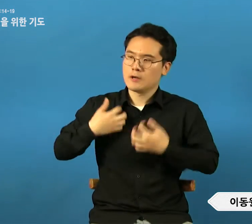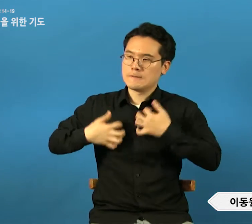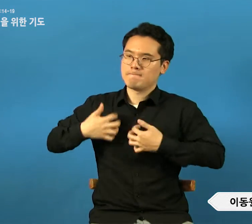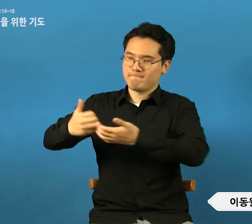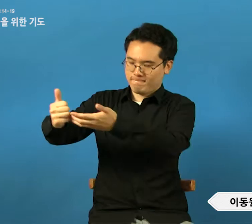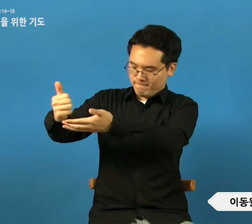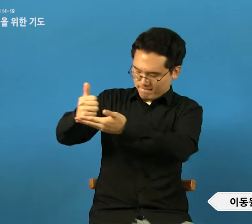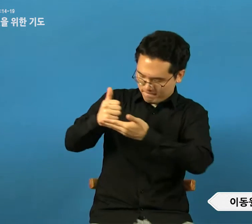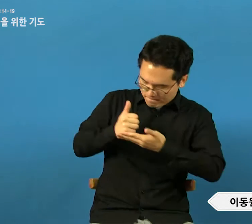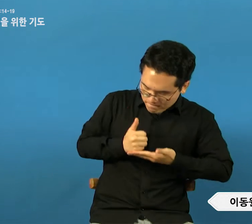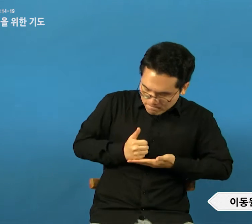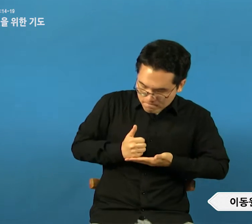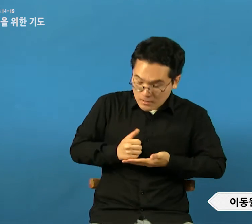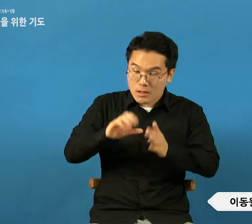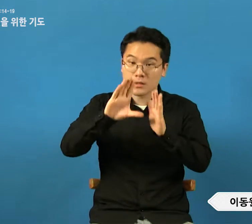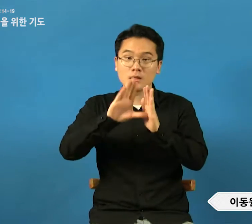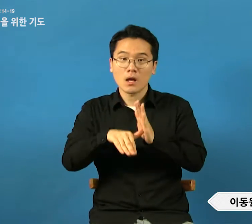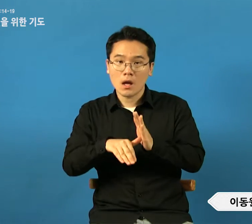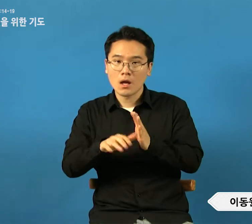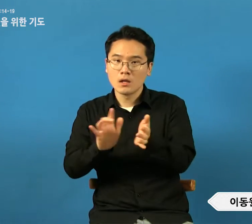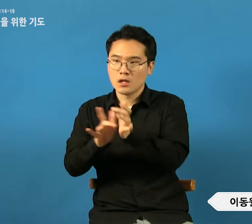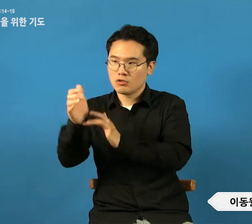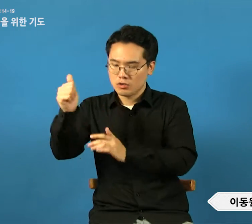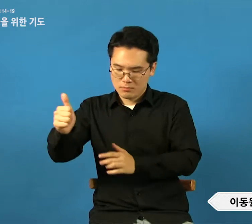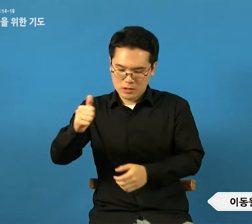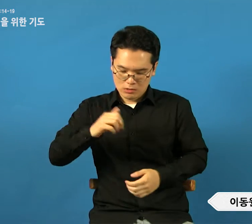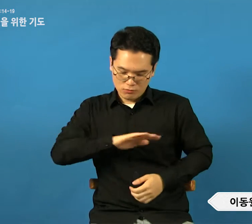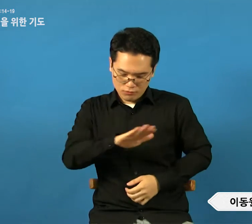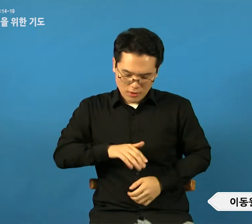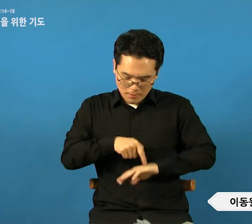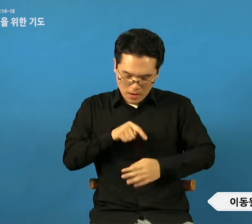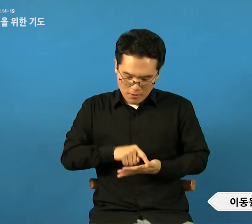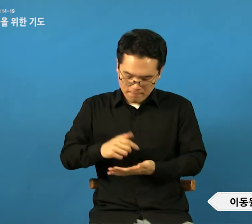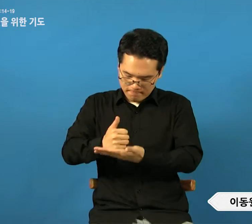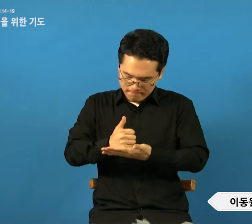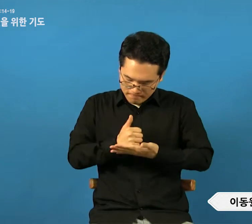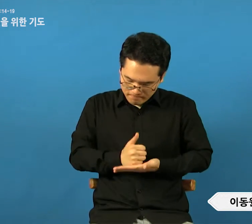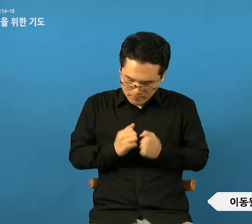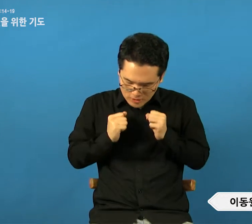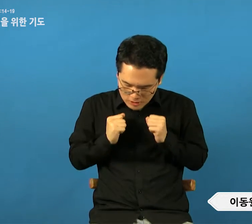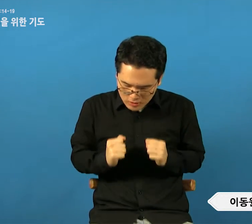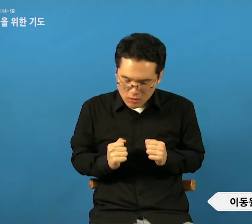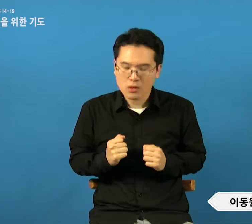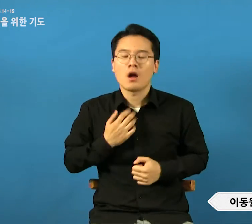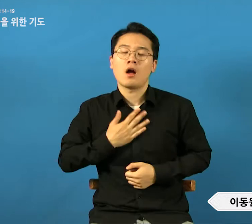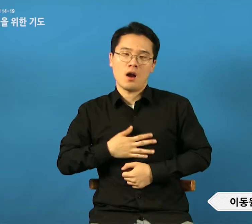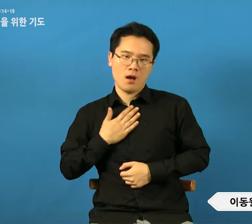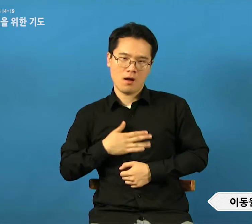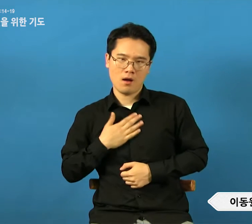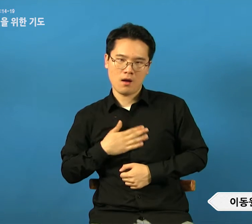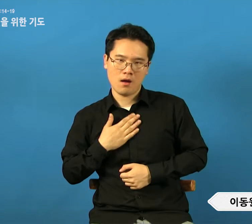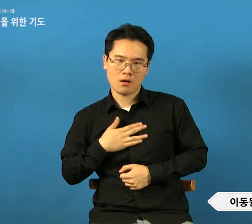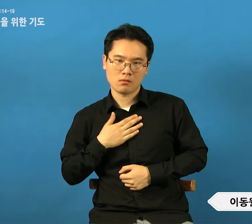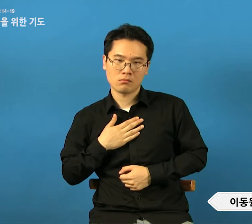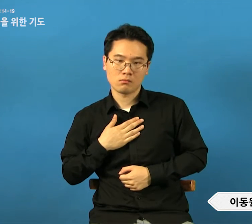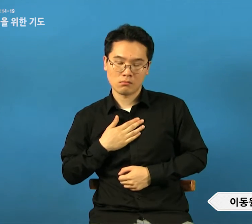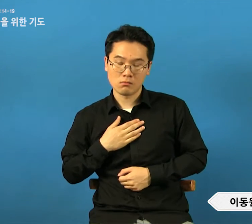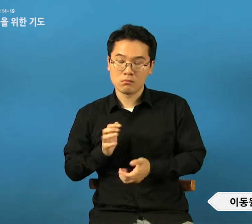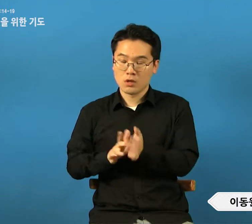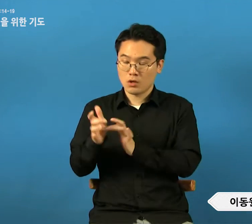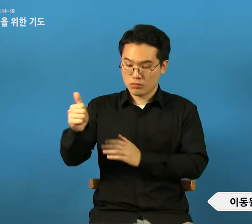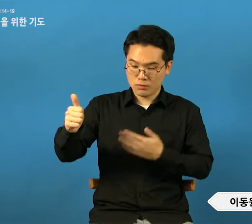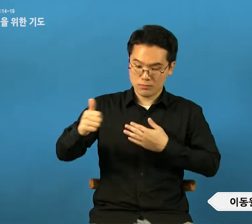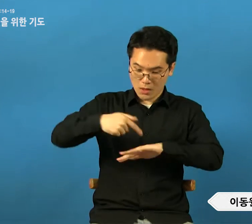순간 예수님이 우리 마음에 계시다는 것을 알고 있습니다. 근데 예수님 내 마음에 계셔 라고